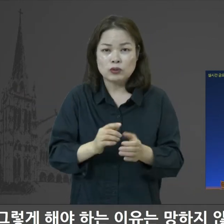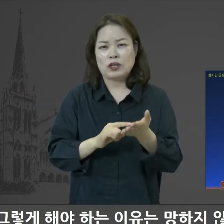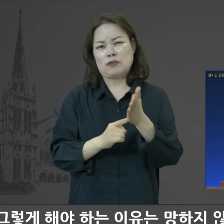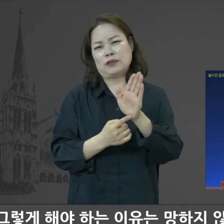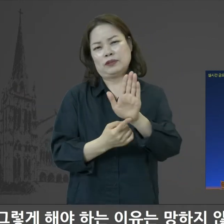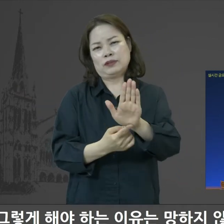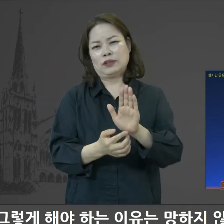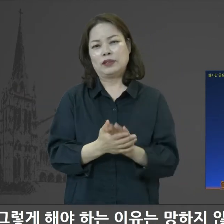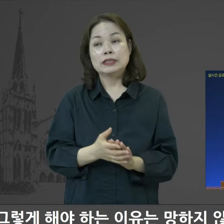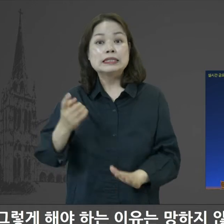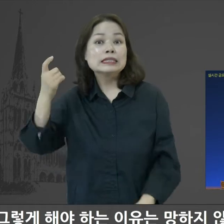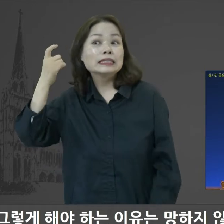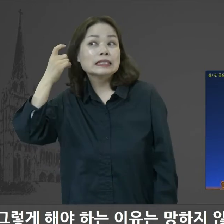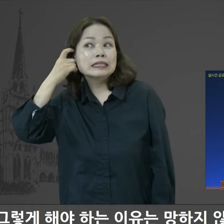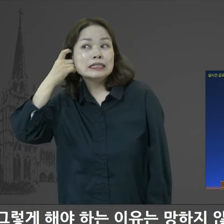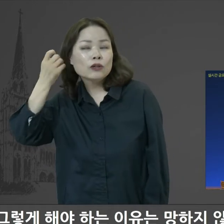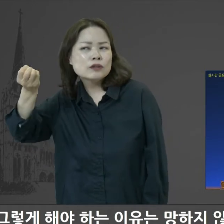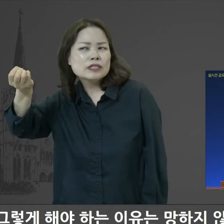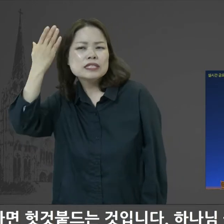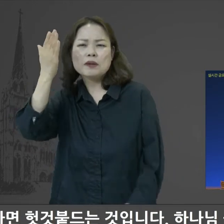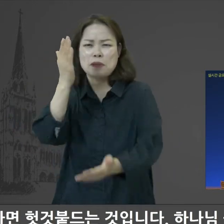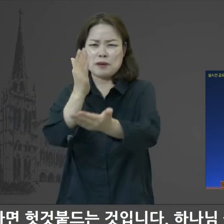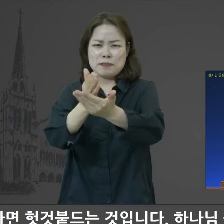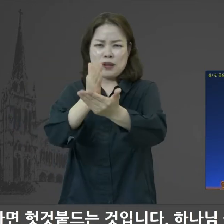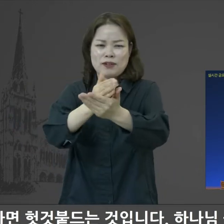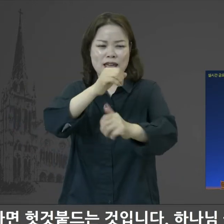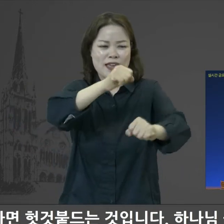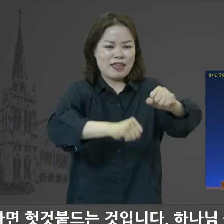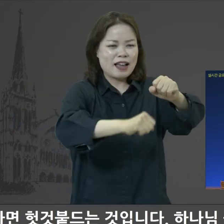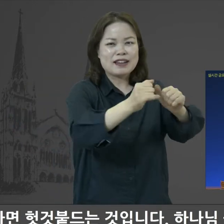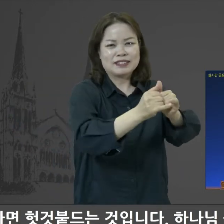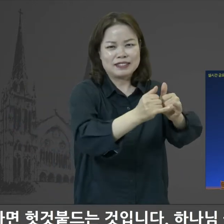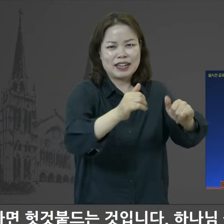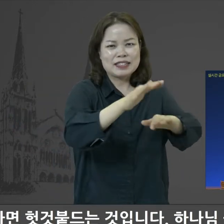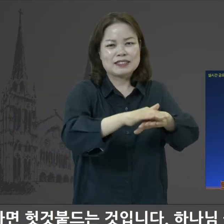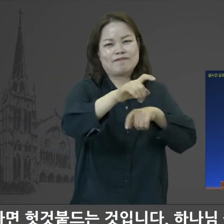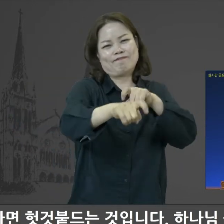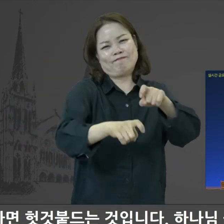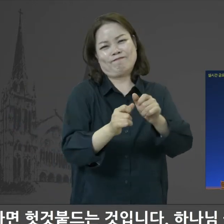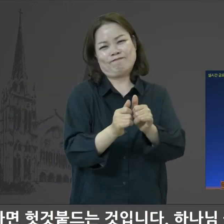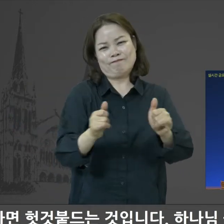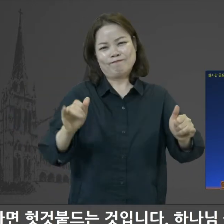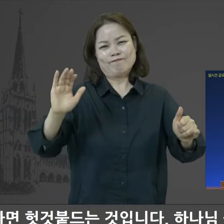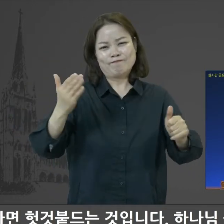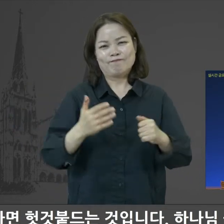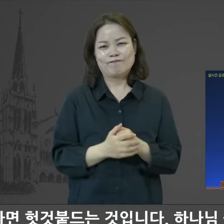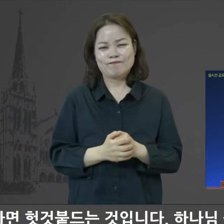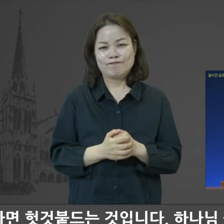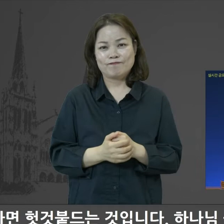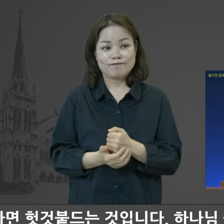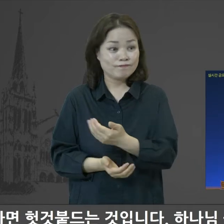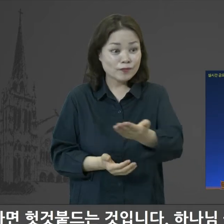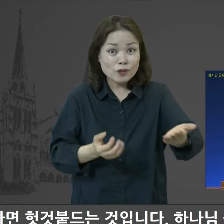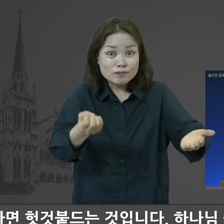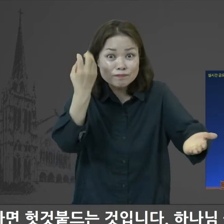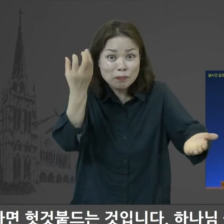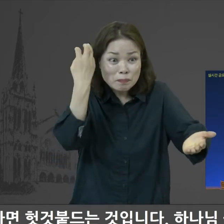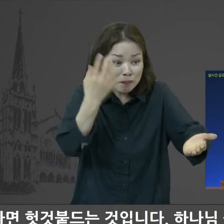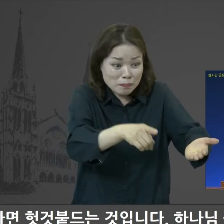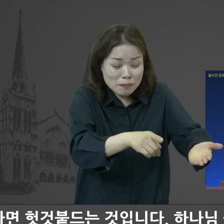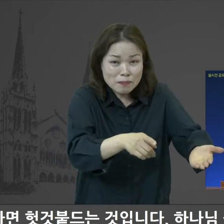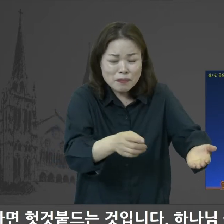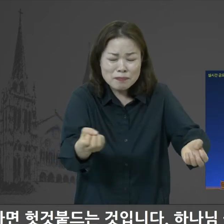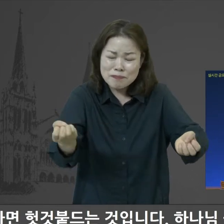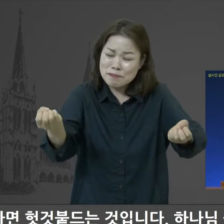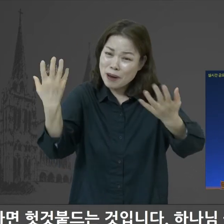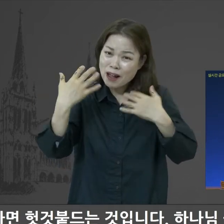있습니다. 듣고 잊어버리지 말고 행하는 자가 되자. 여러분, 자꾸 까먹는 분들 있으시죠?